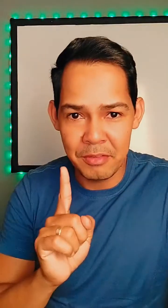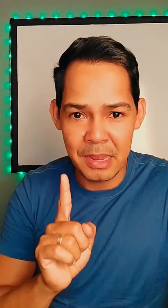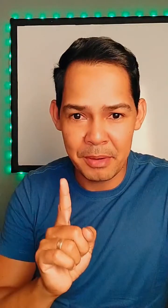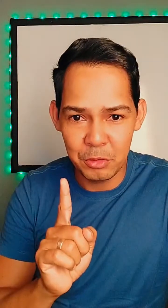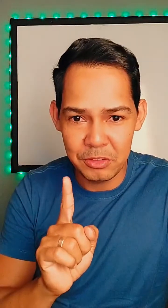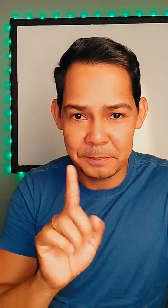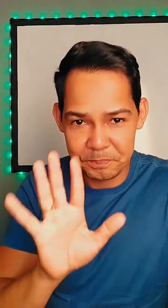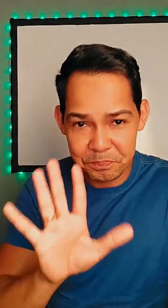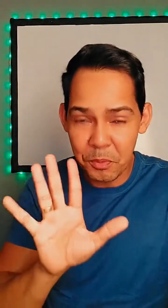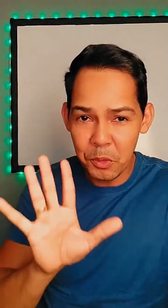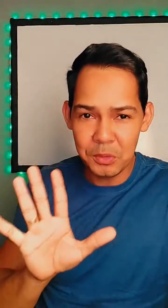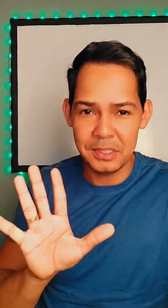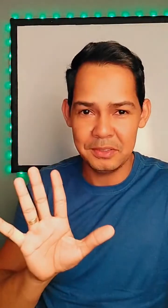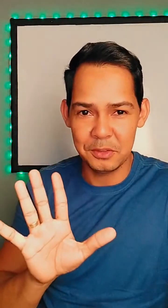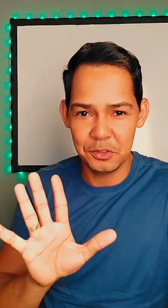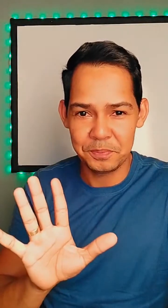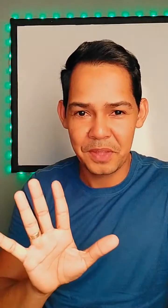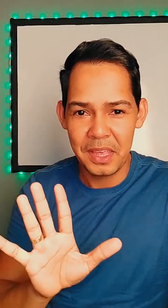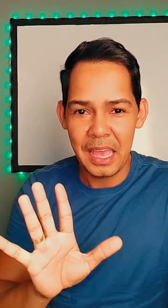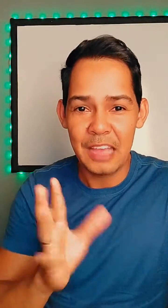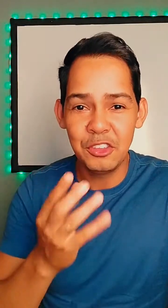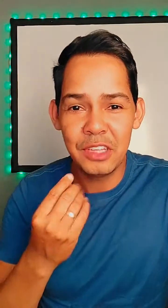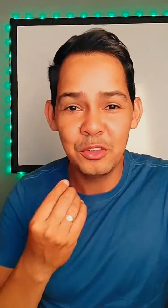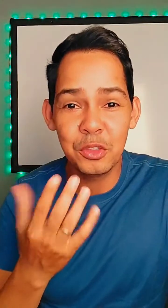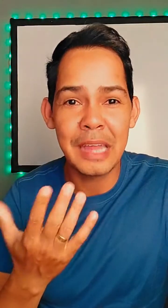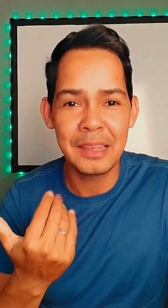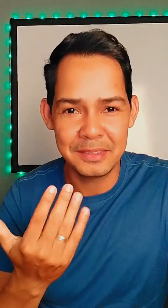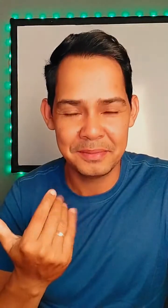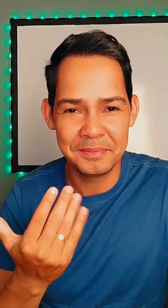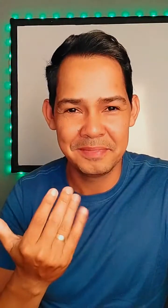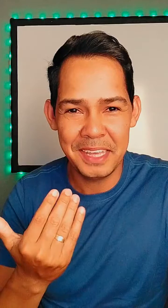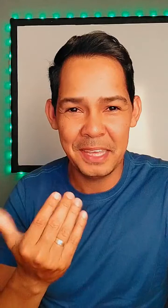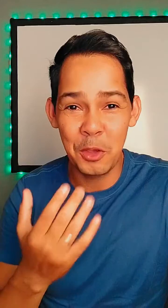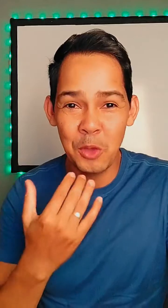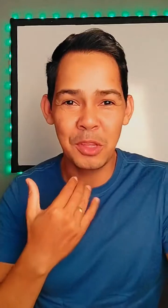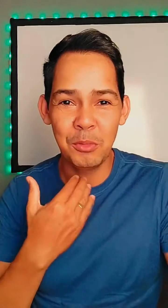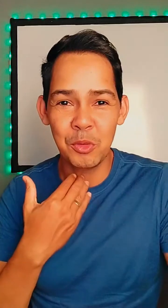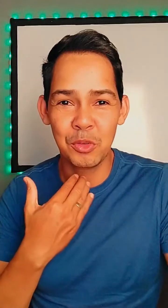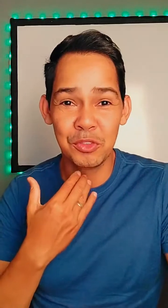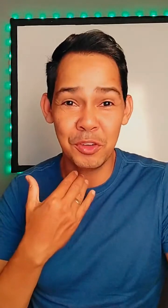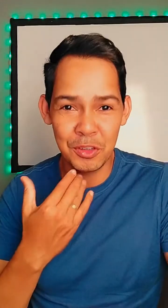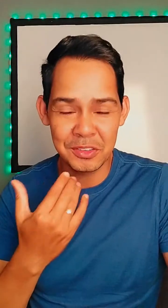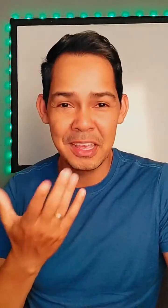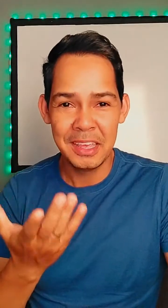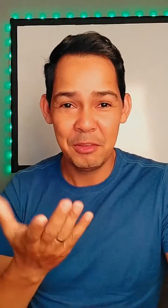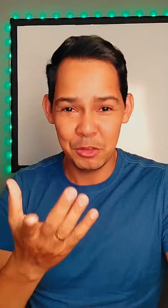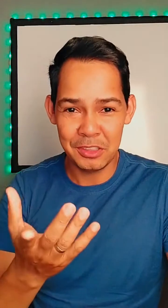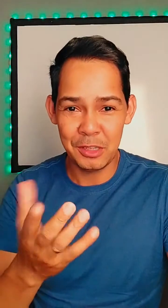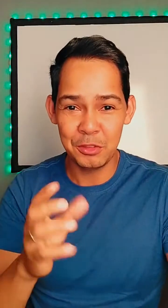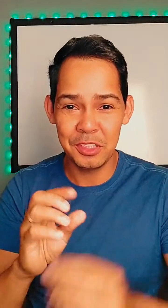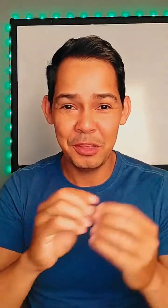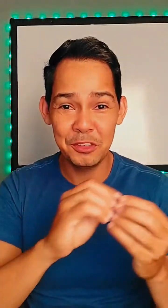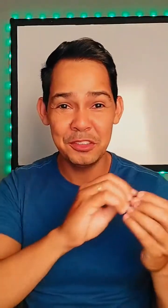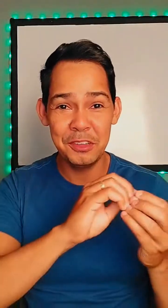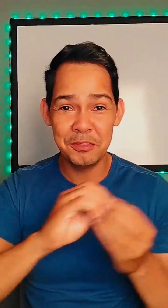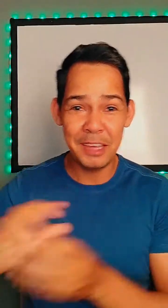para você. Muito interessante. A gente tem sotaques, né? Eu tenho meu tom de voz e você tem o seu, e a gente tem vários tons de